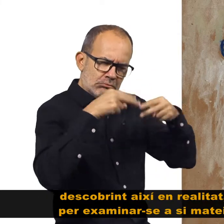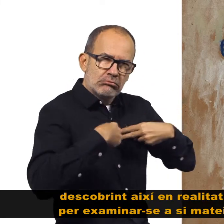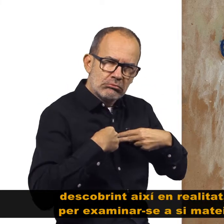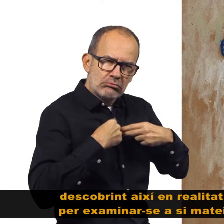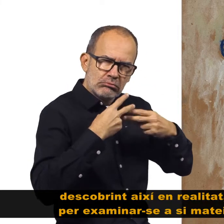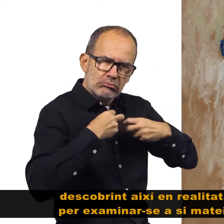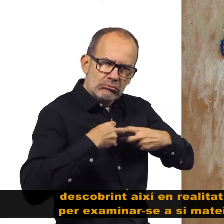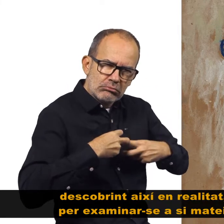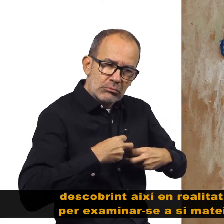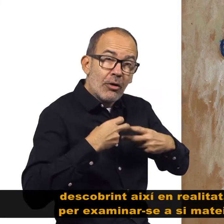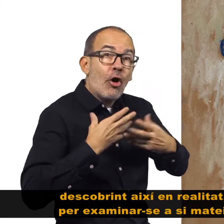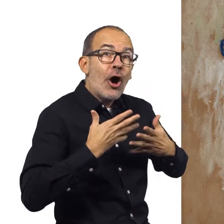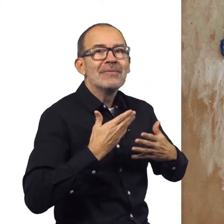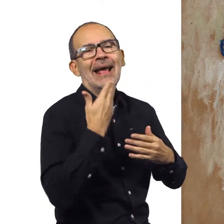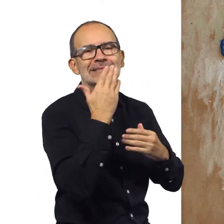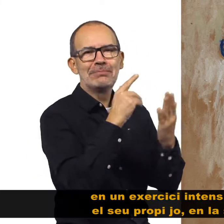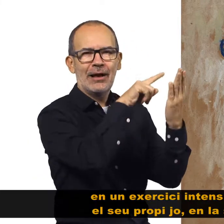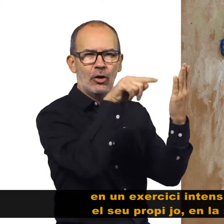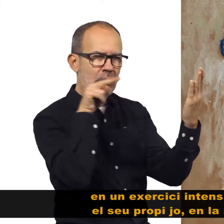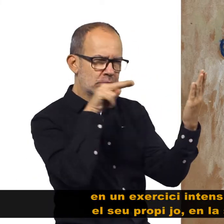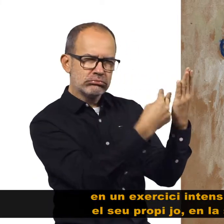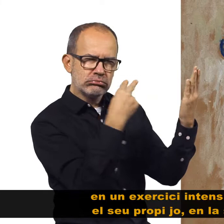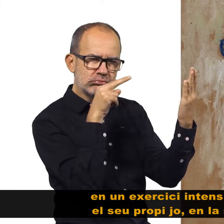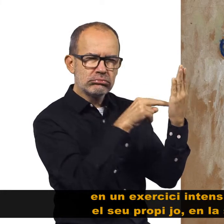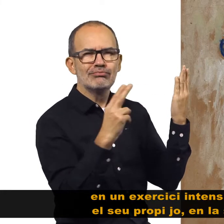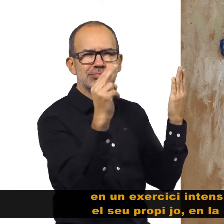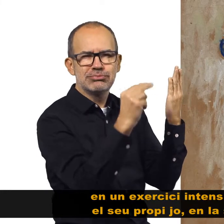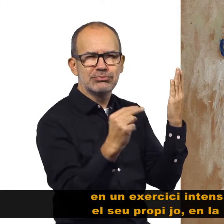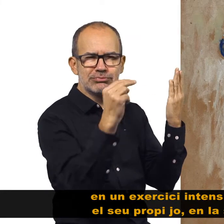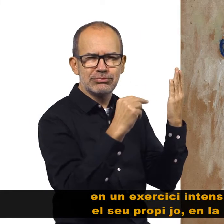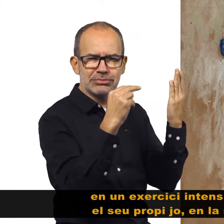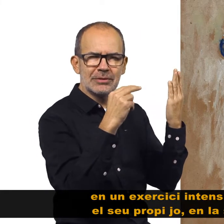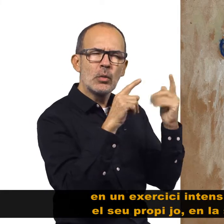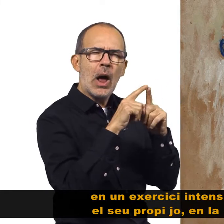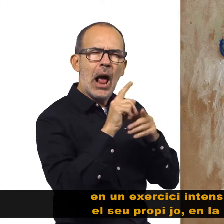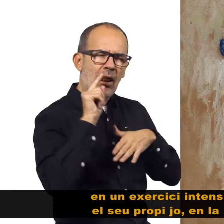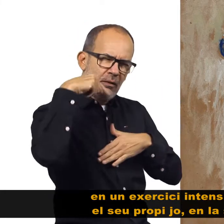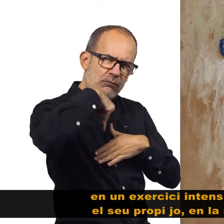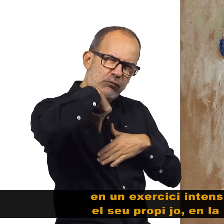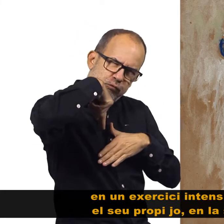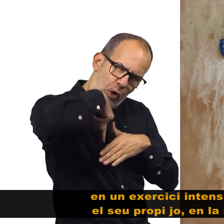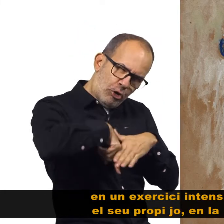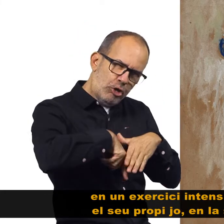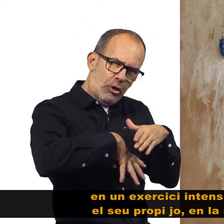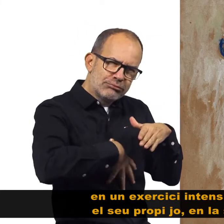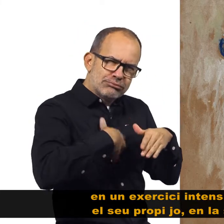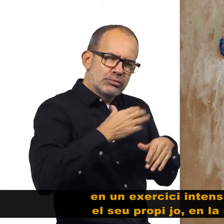del mirall, en un exercici intens d'immersió en el seu propi jo, en la seva identitat. I així,